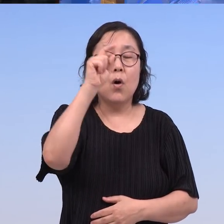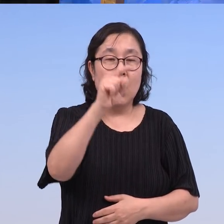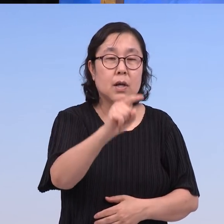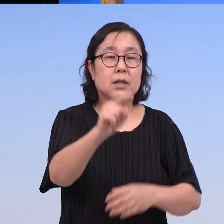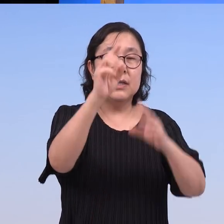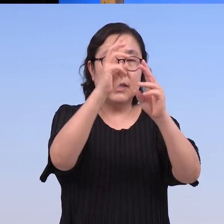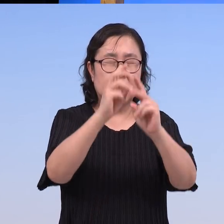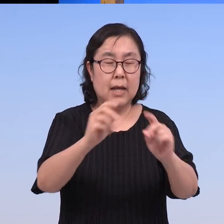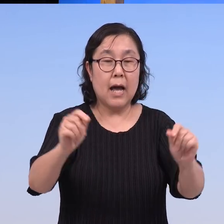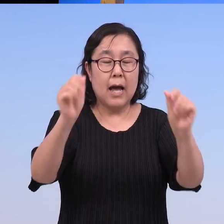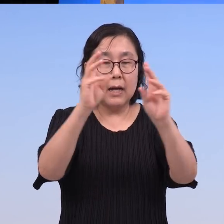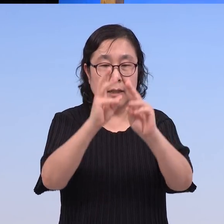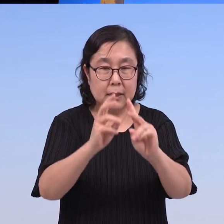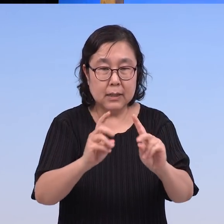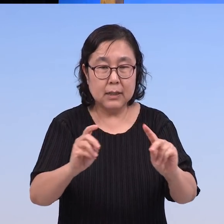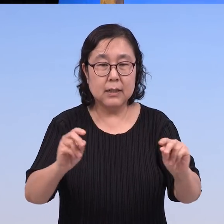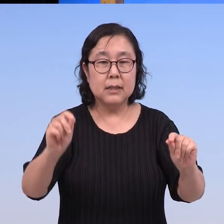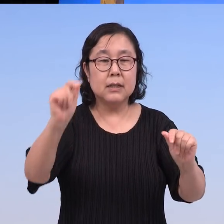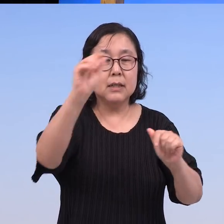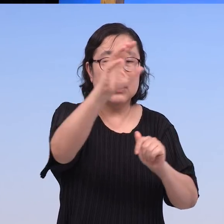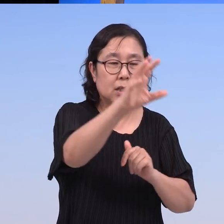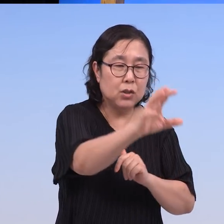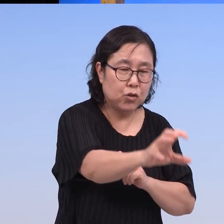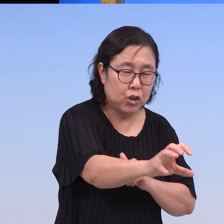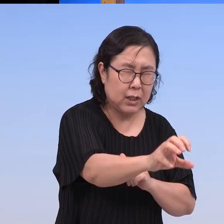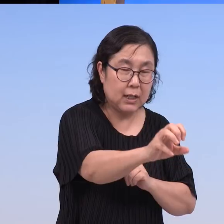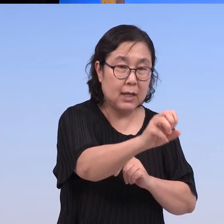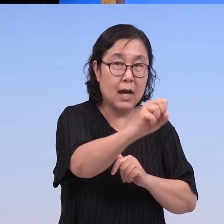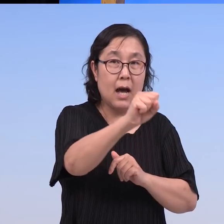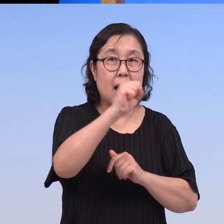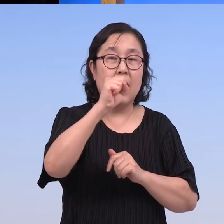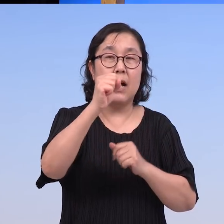그 땅을 취하리라.